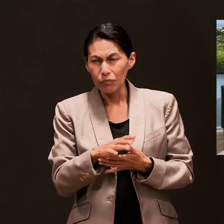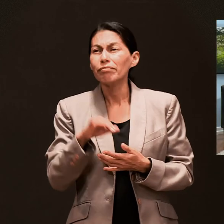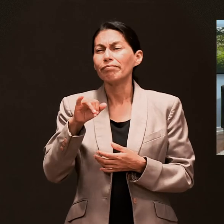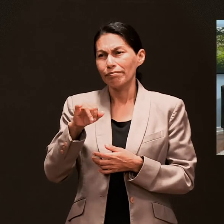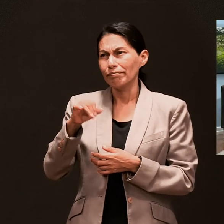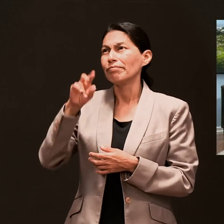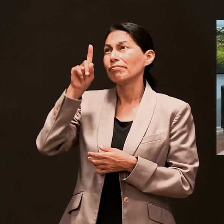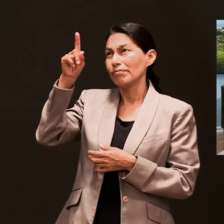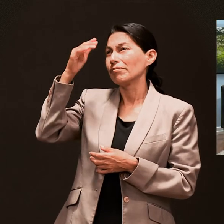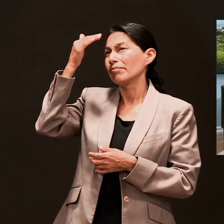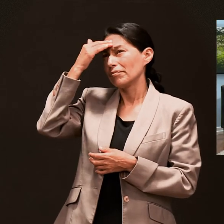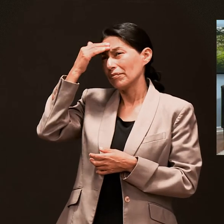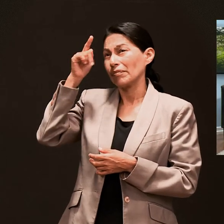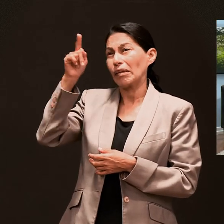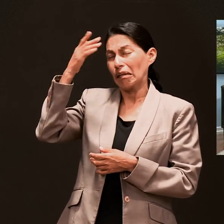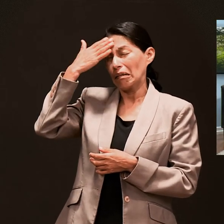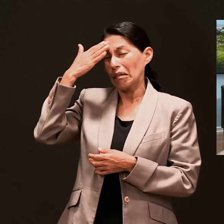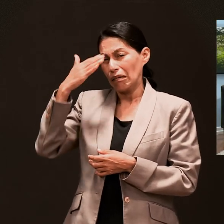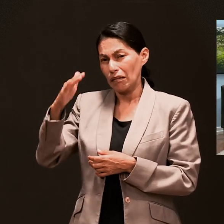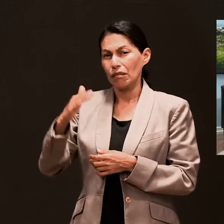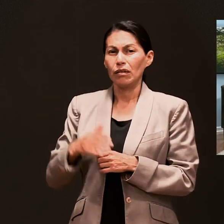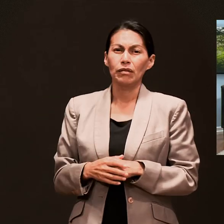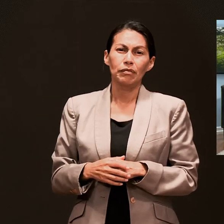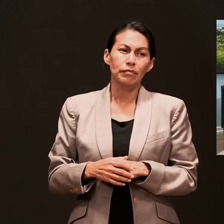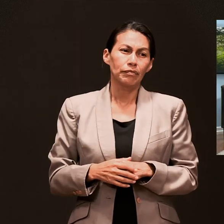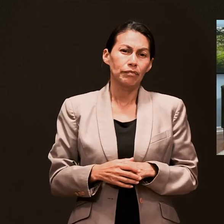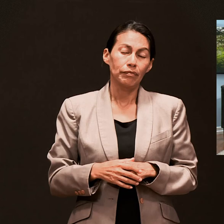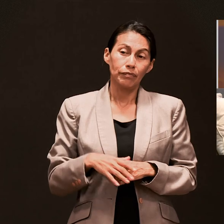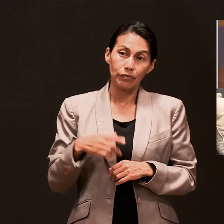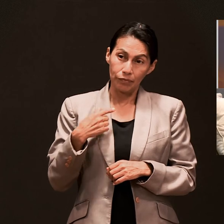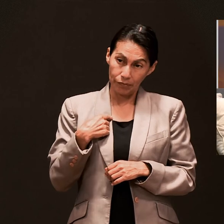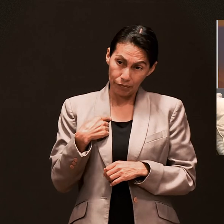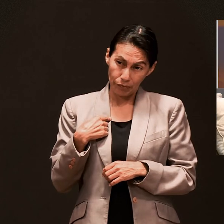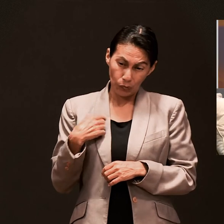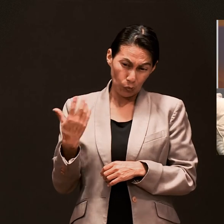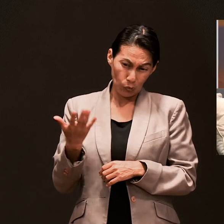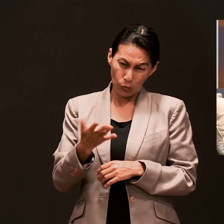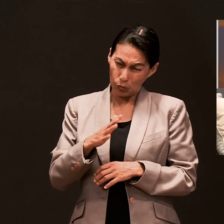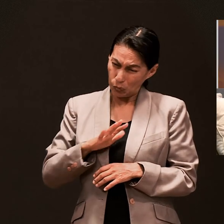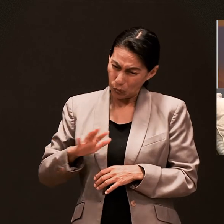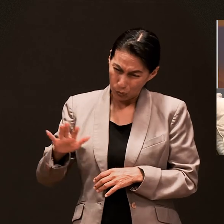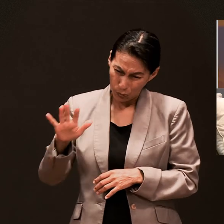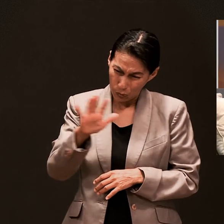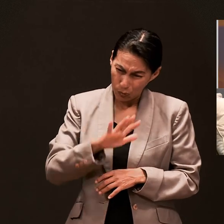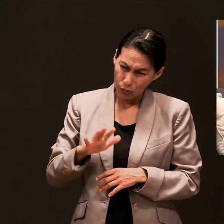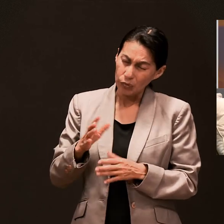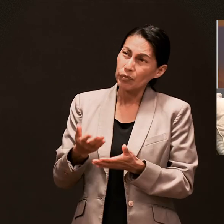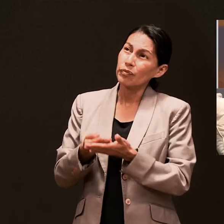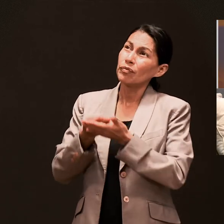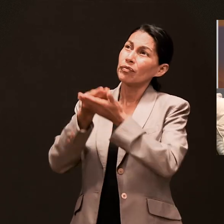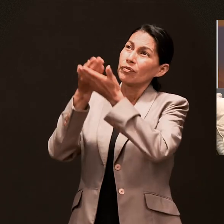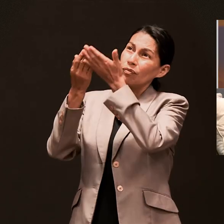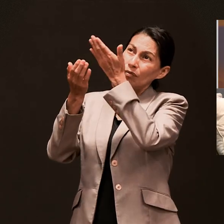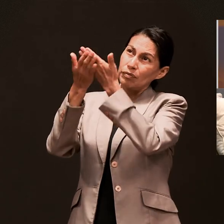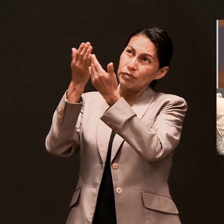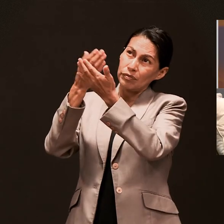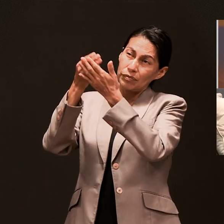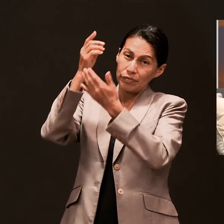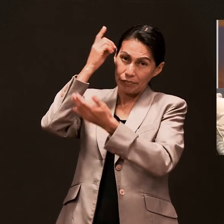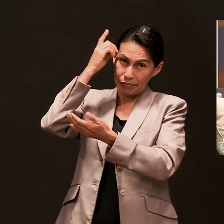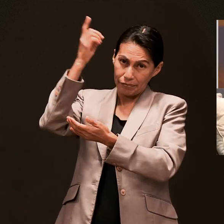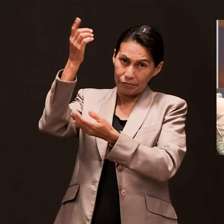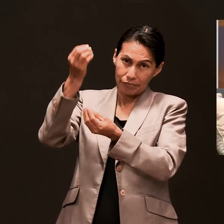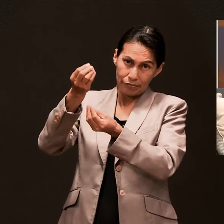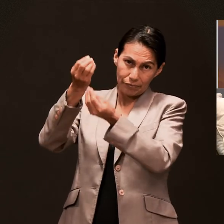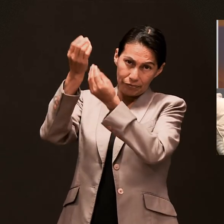de él conoce y él sabe y y yo dejé en manos de Dios sin dejar